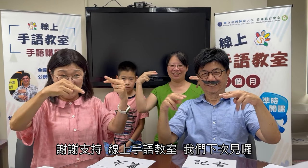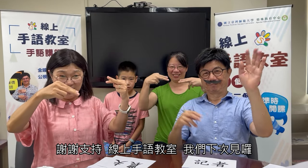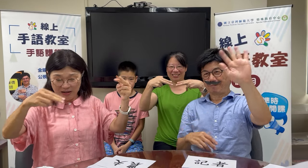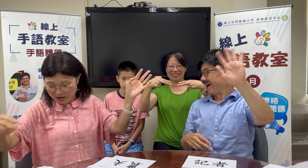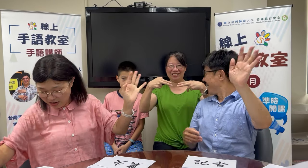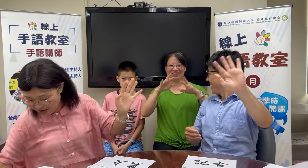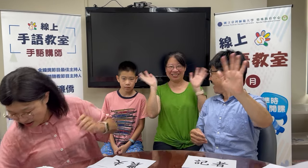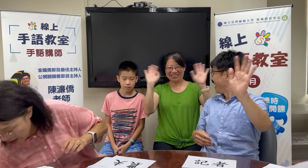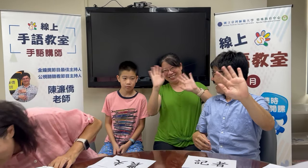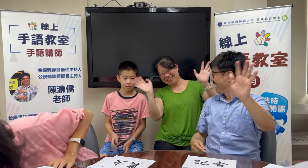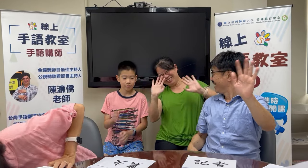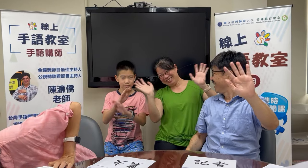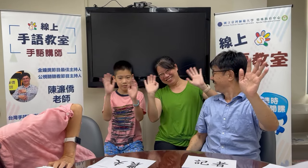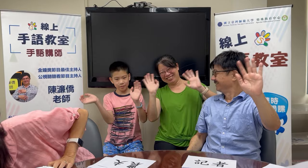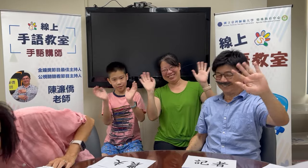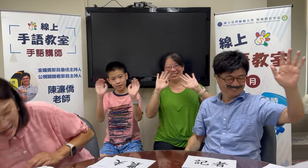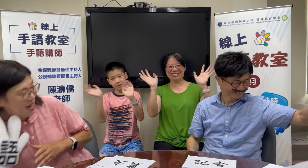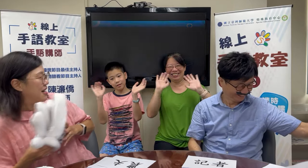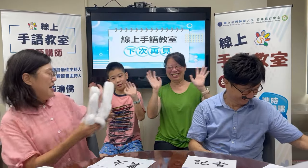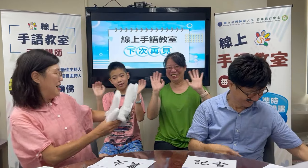哦，拜拜。